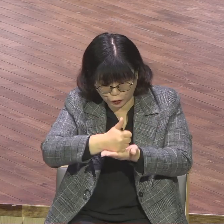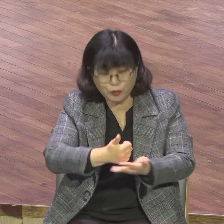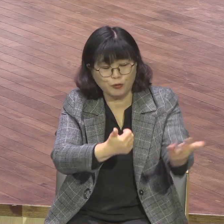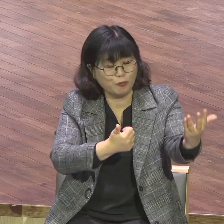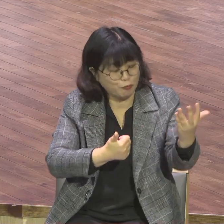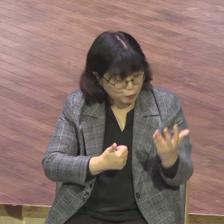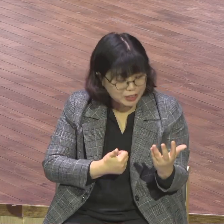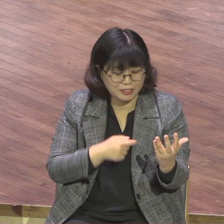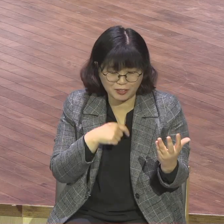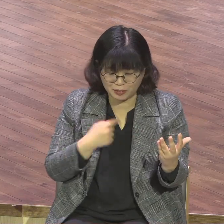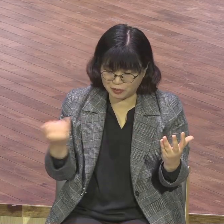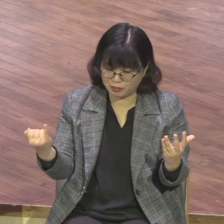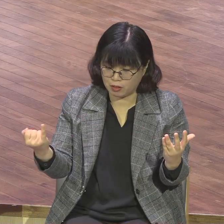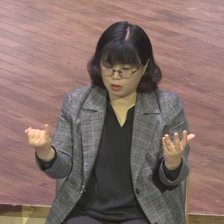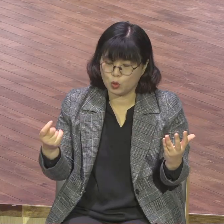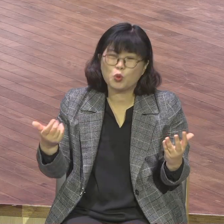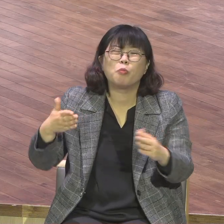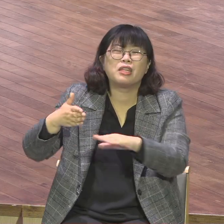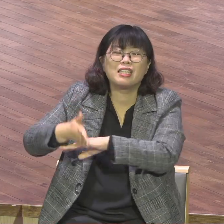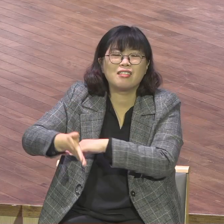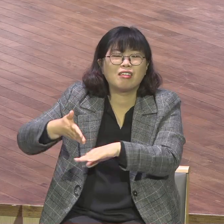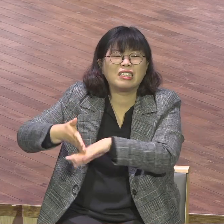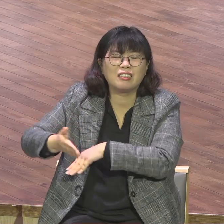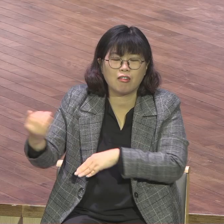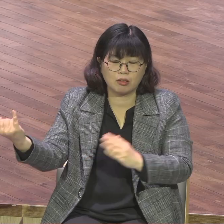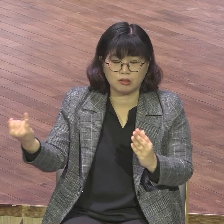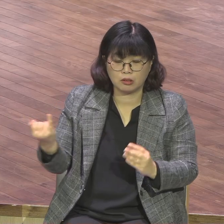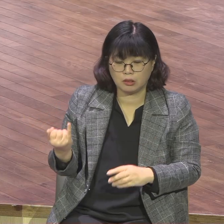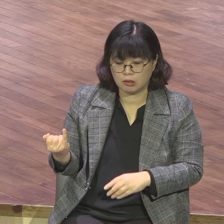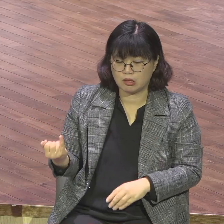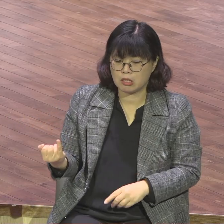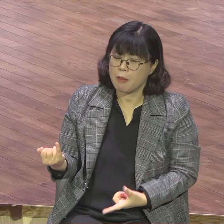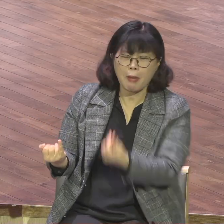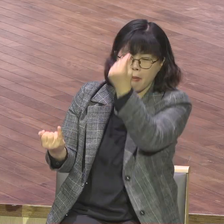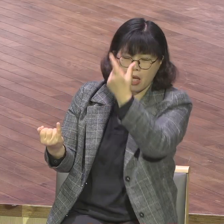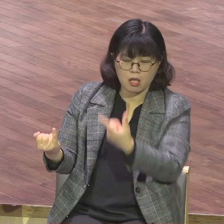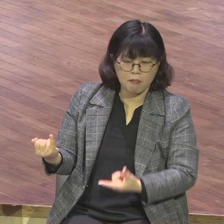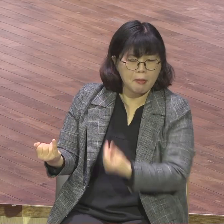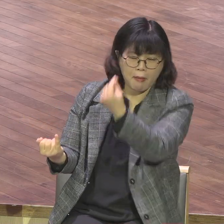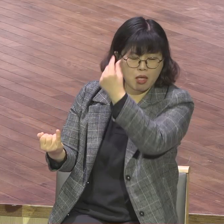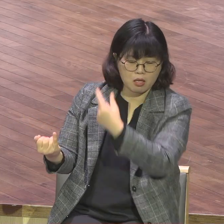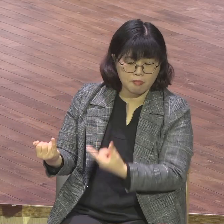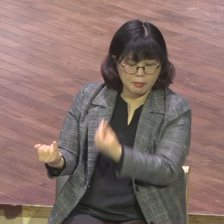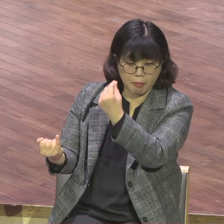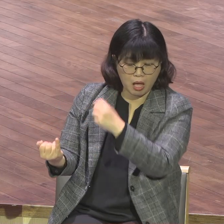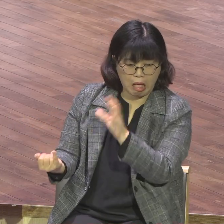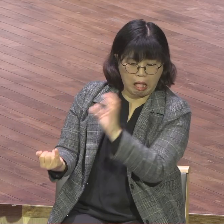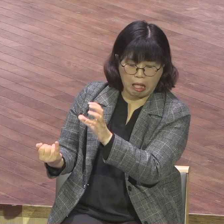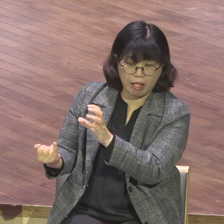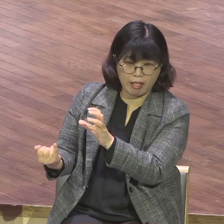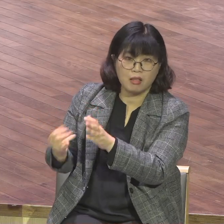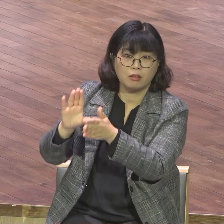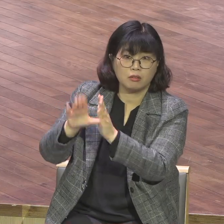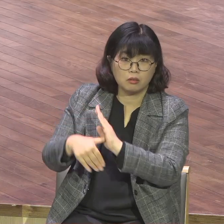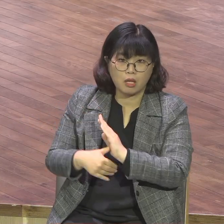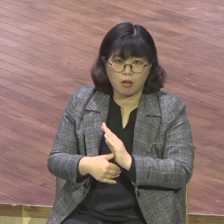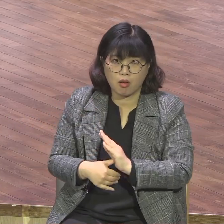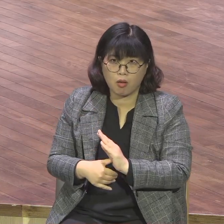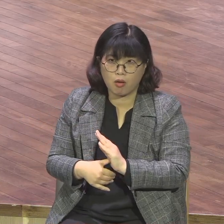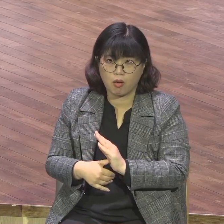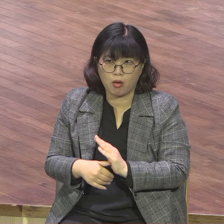한 번 하면 될 때는 한 두세 번 하니까 친구가 그래요. 어이, 네 와이프인데 뭐 열등감 있나? 뭔 소리야